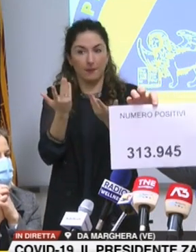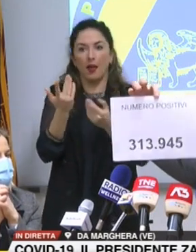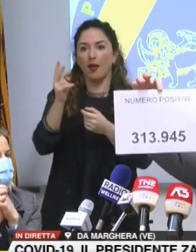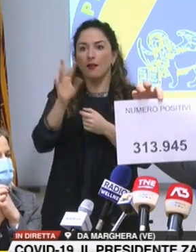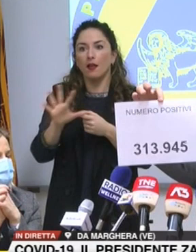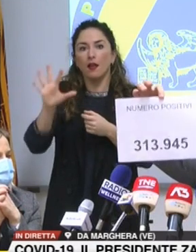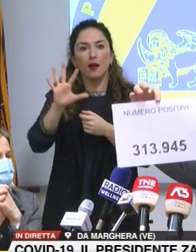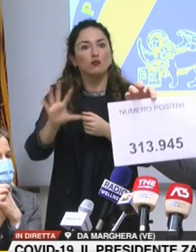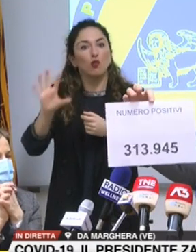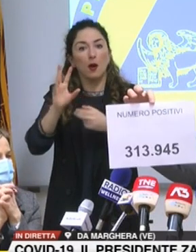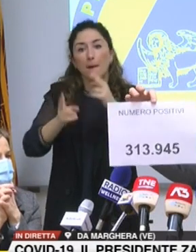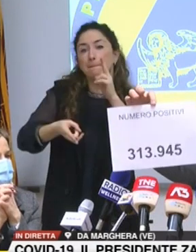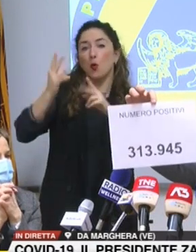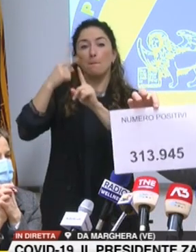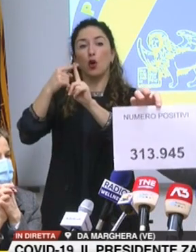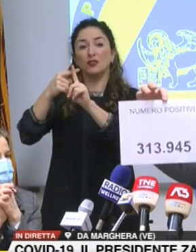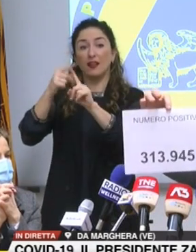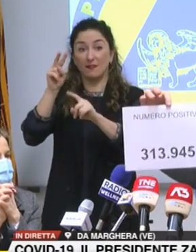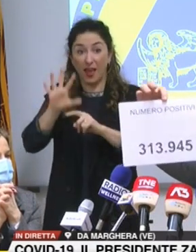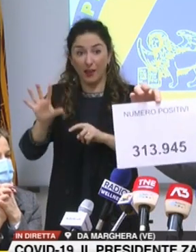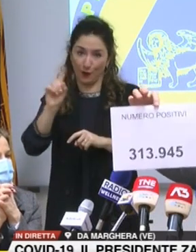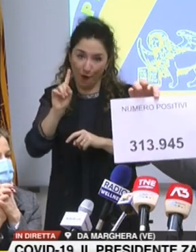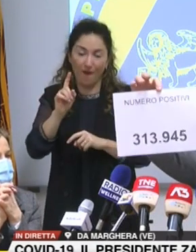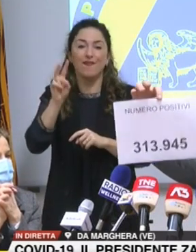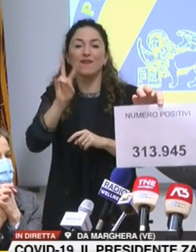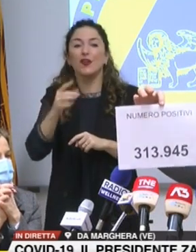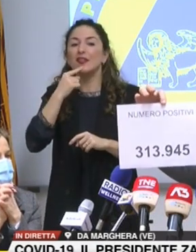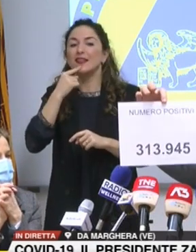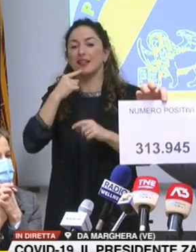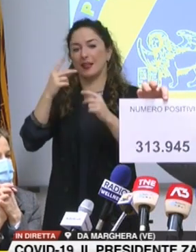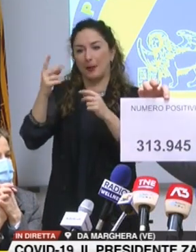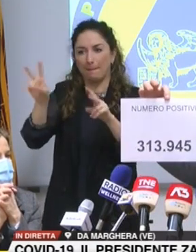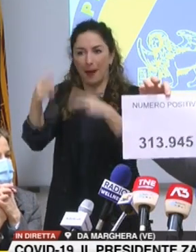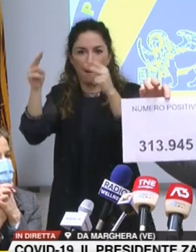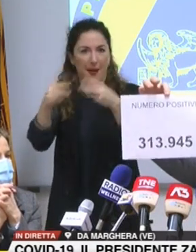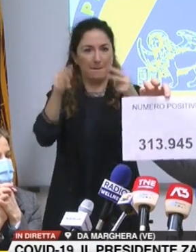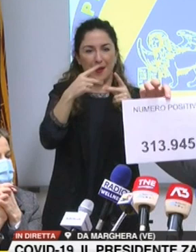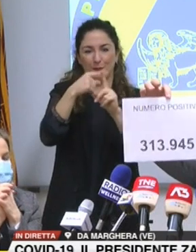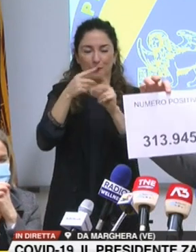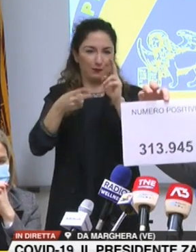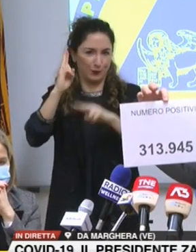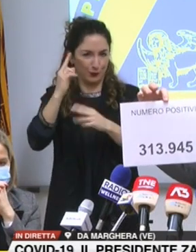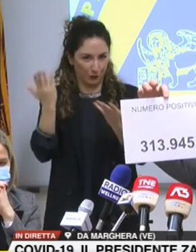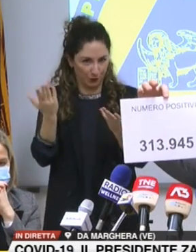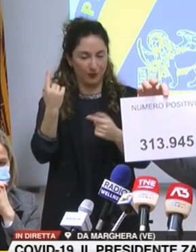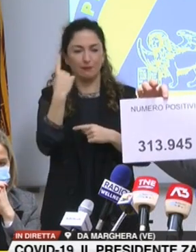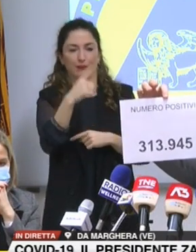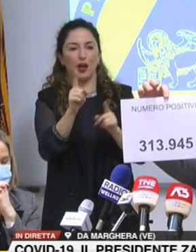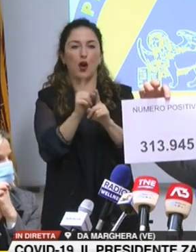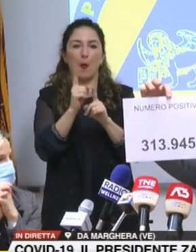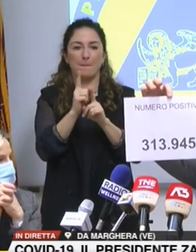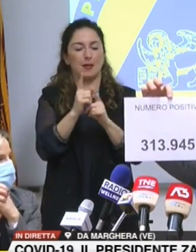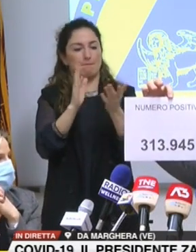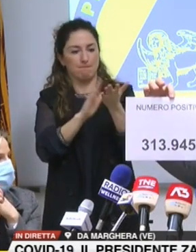nella storia del coronavirus è Veneto. No, è la regione che ha fatto più ricerca di positivi, quindi questo è un elemento di virtuosità,